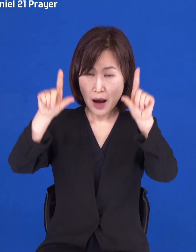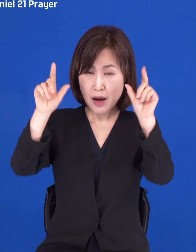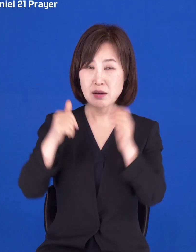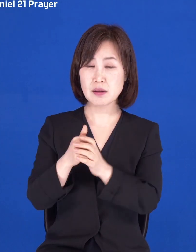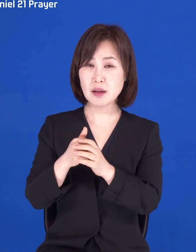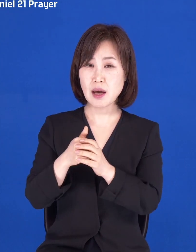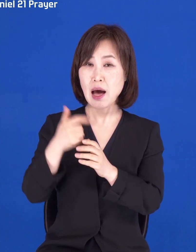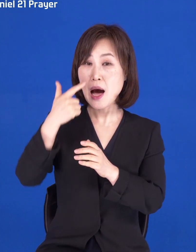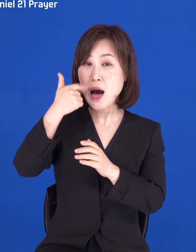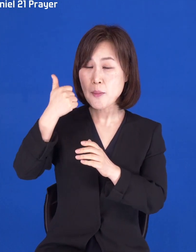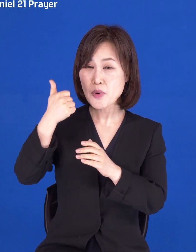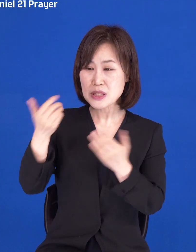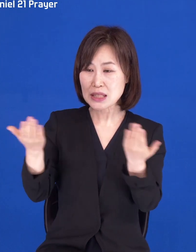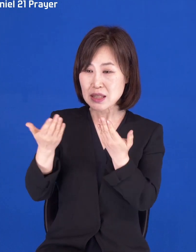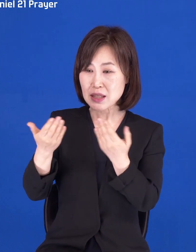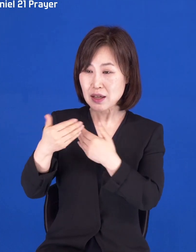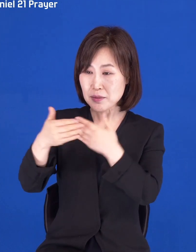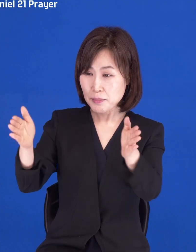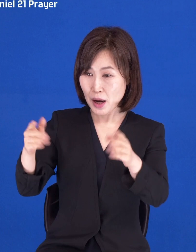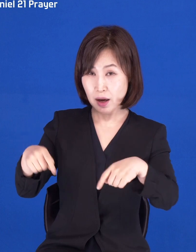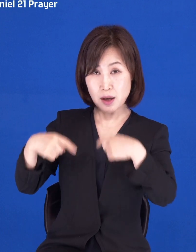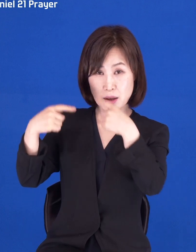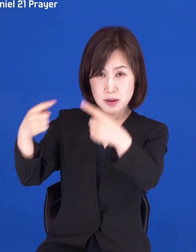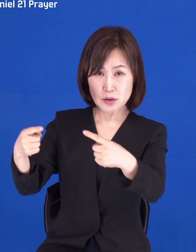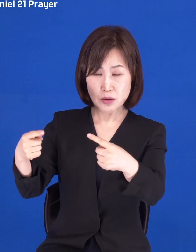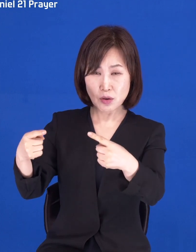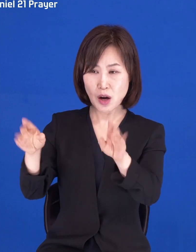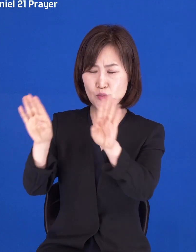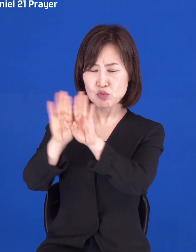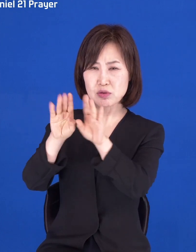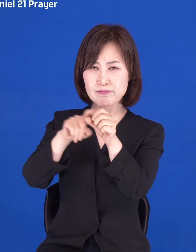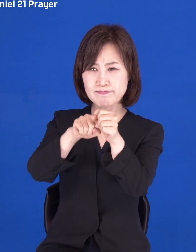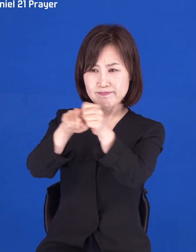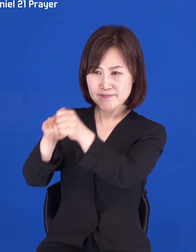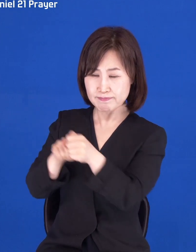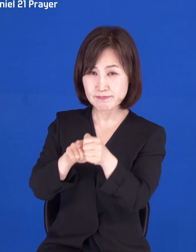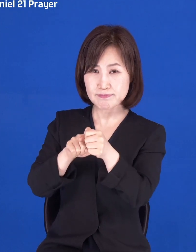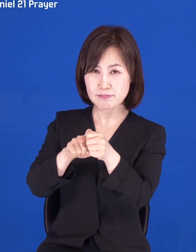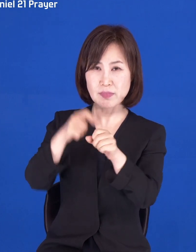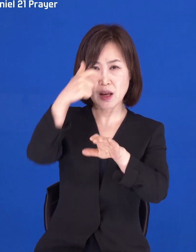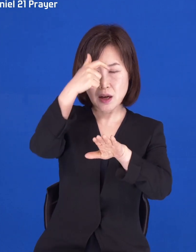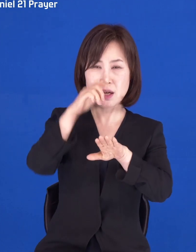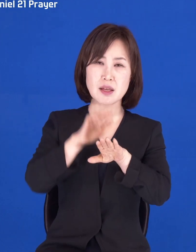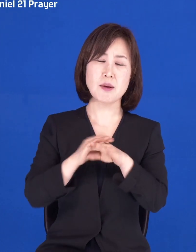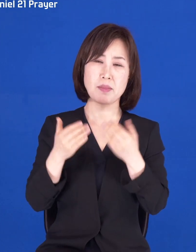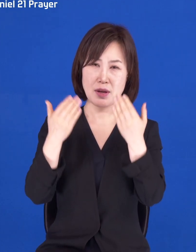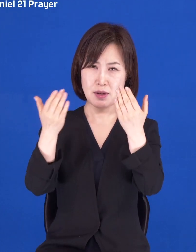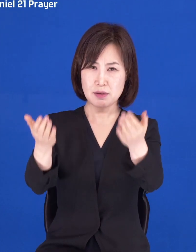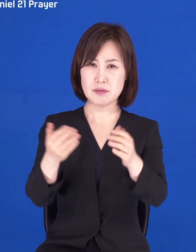작업실로 들어가서 방문을 잠그고 예배를 드렸습니다.